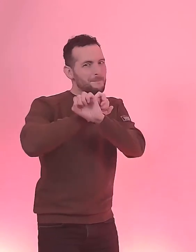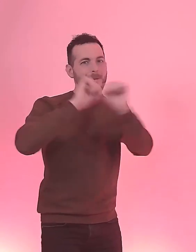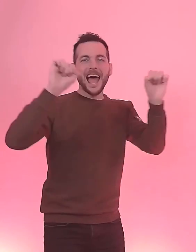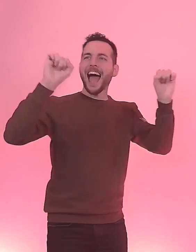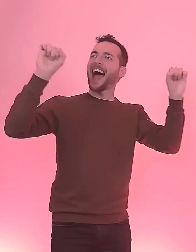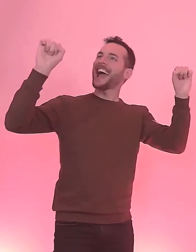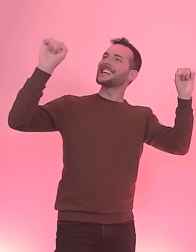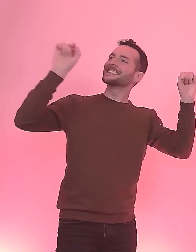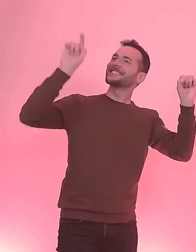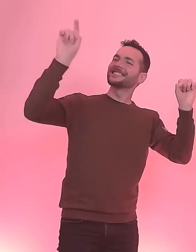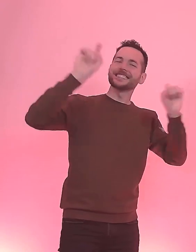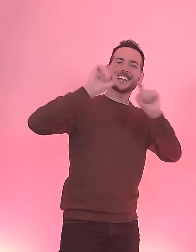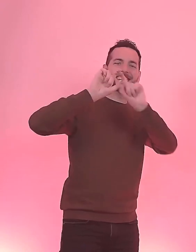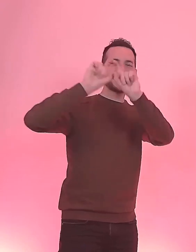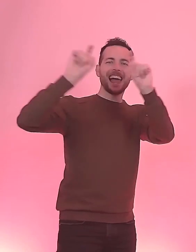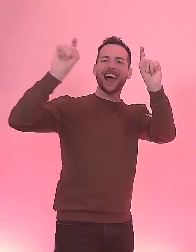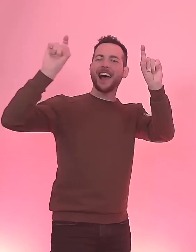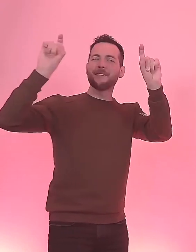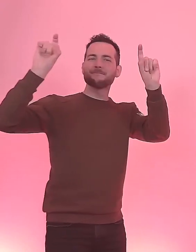voor dnews niet